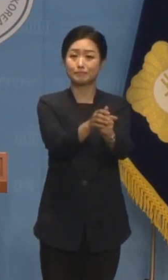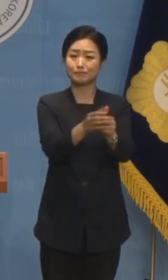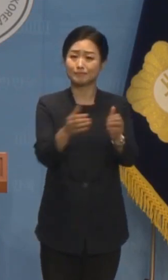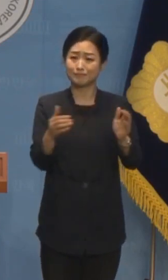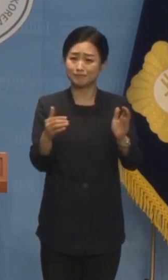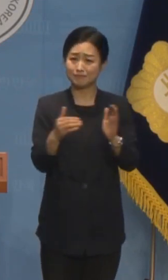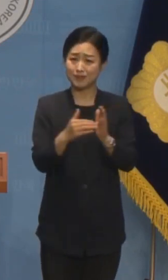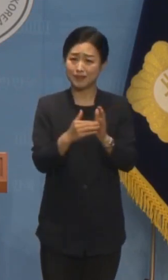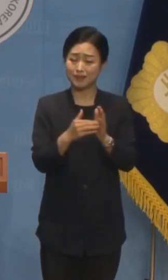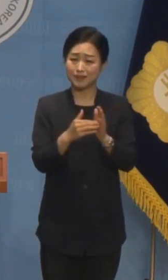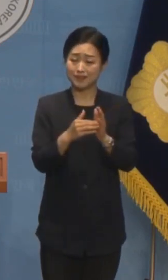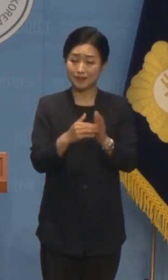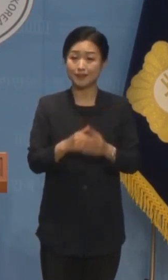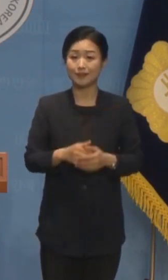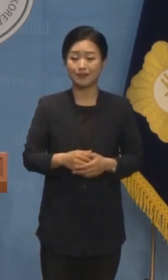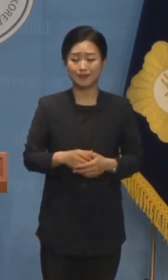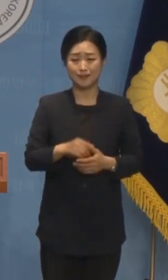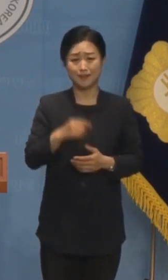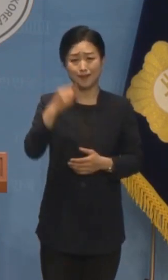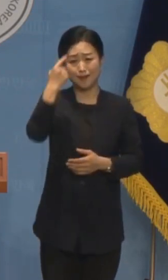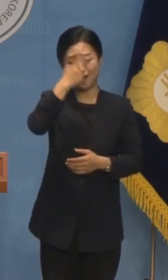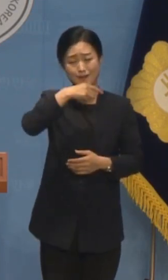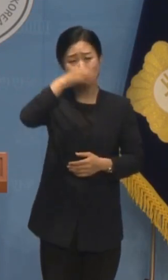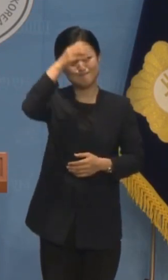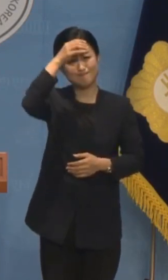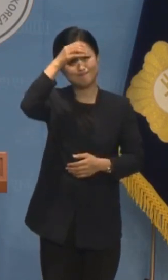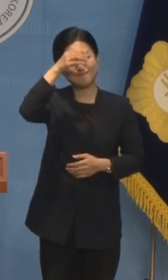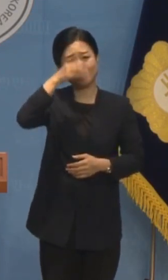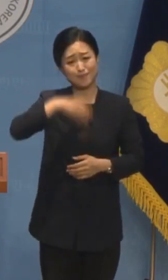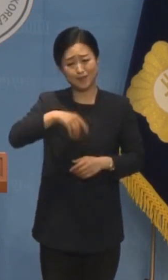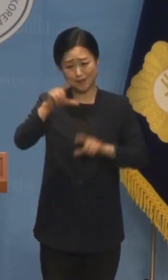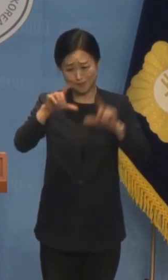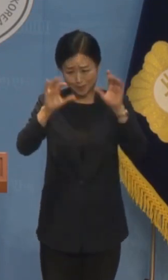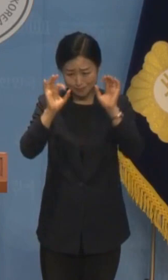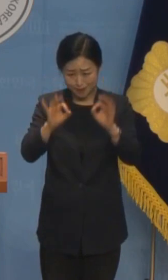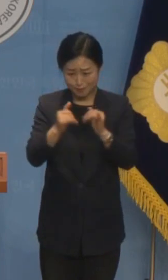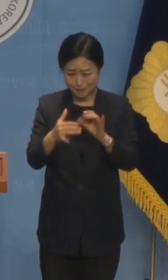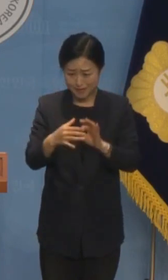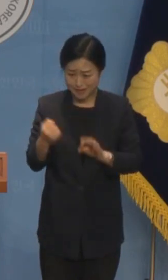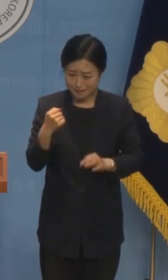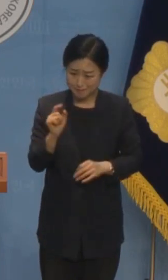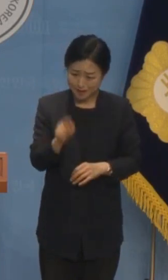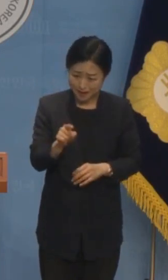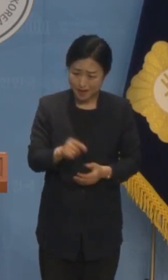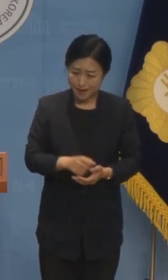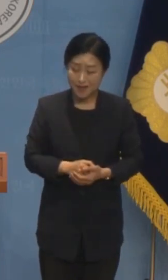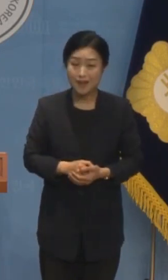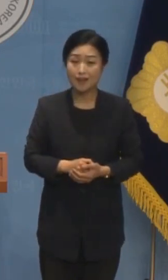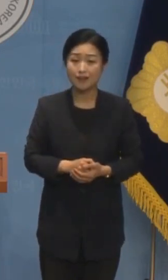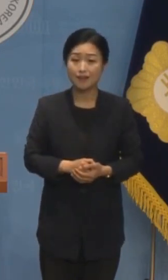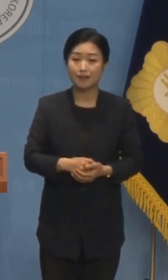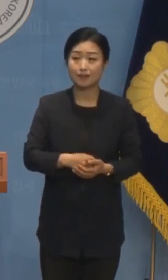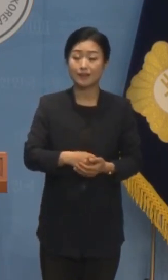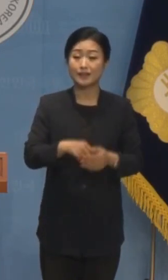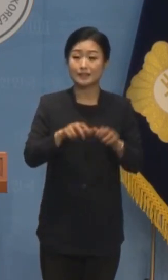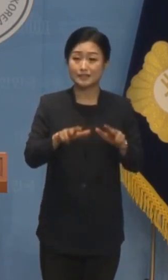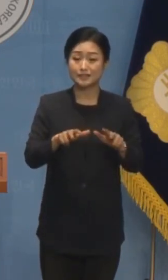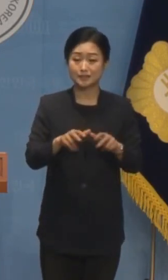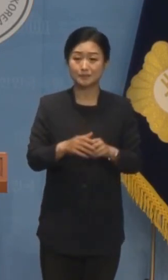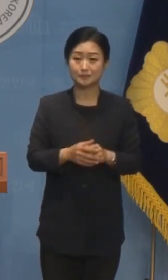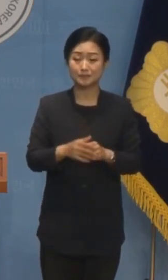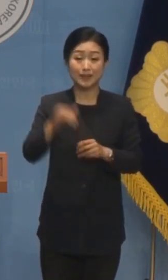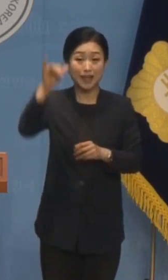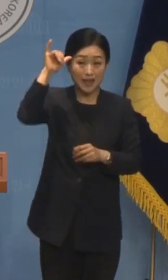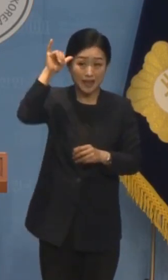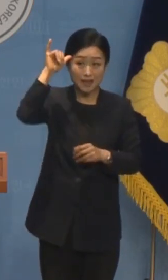있습니다. 참 뻔뻔하다는 말이 절로 나옵니다. 딥페이크 성범죄가 국민적